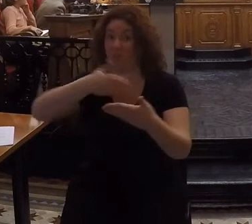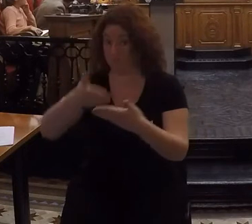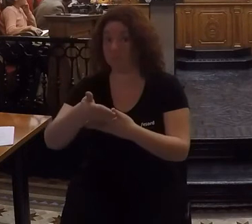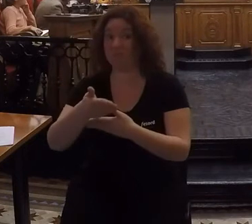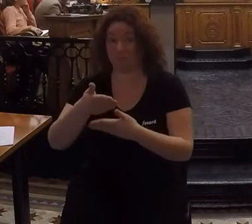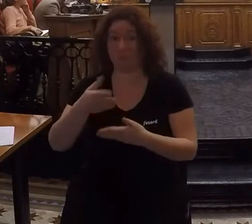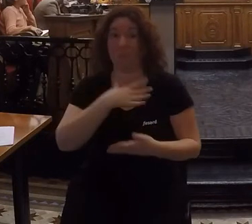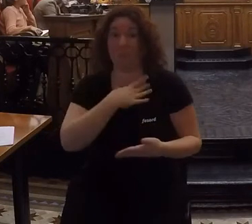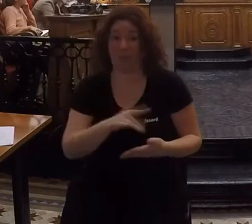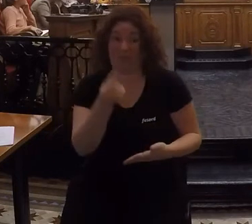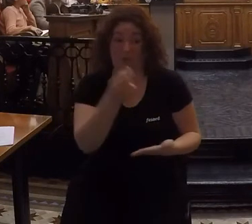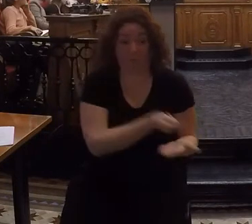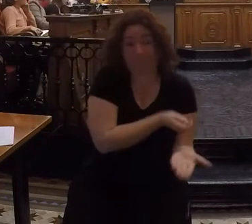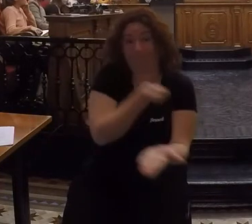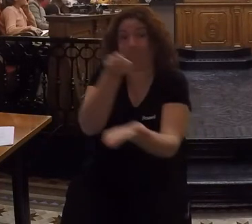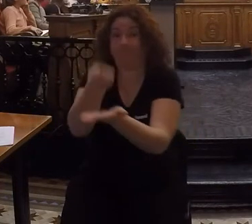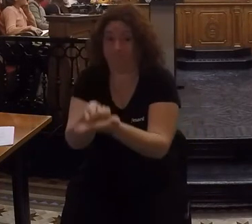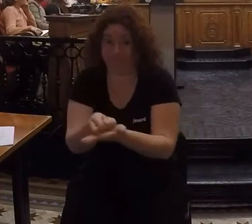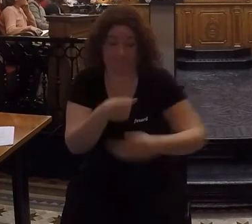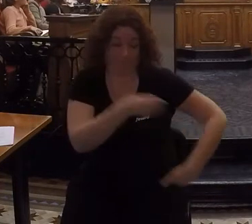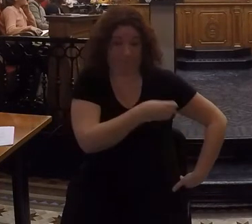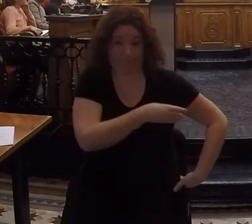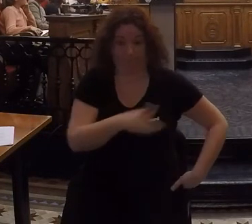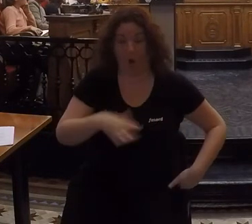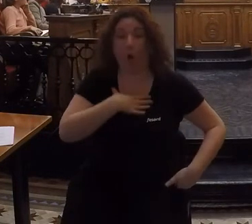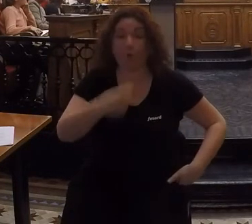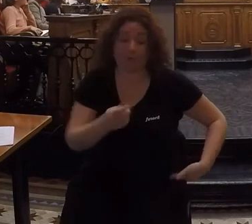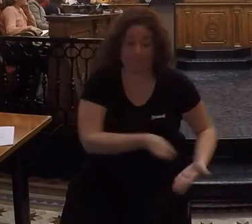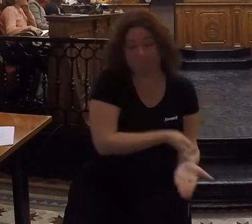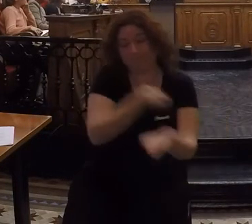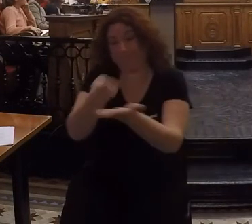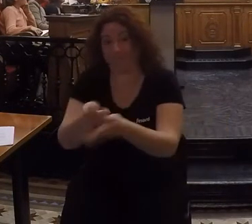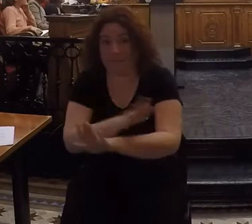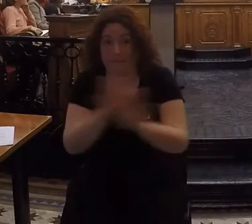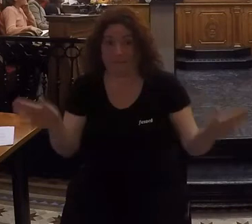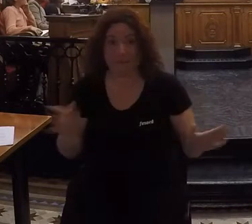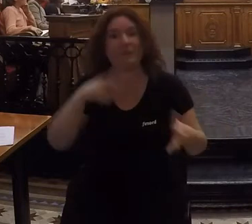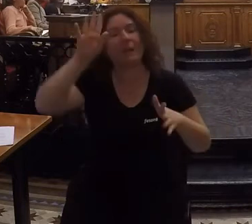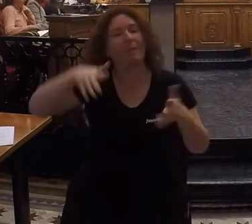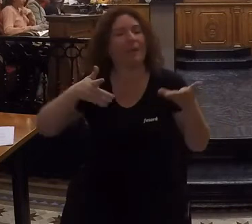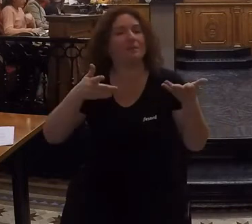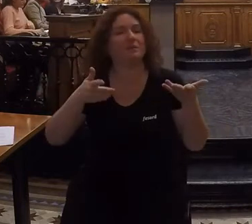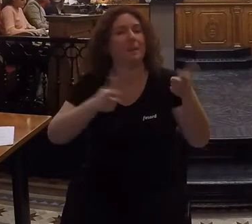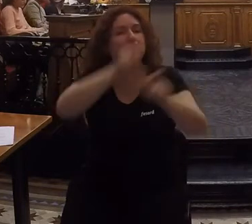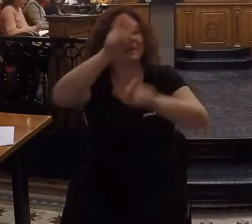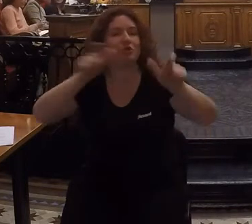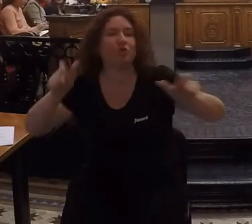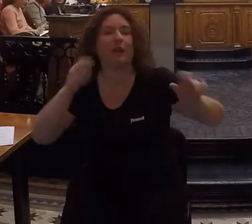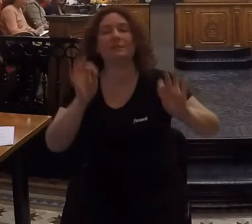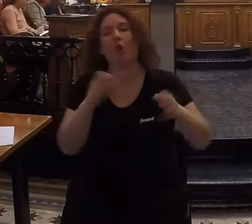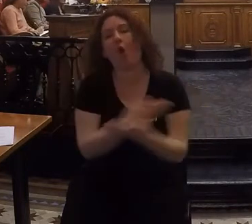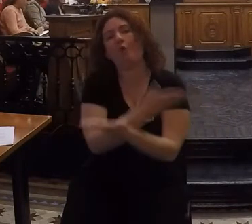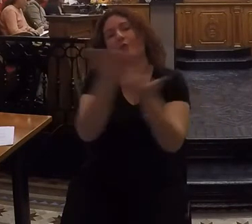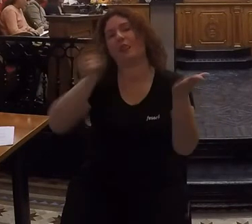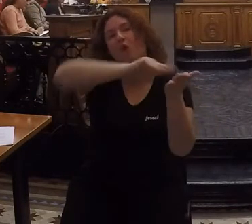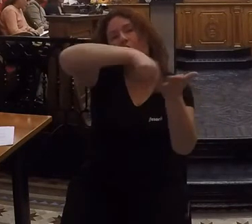las arcas municipales. 200.000 euros más en personal de confianza, los que venían a salvar a las personas, los